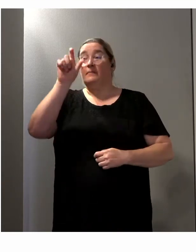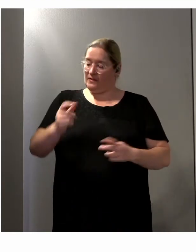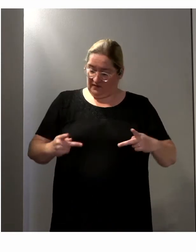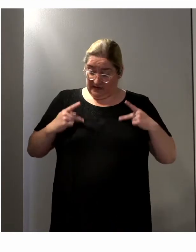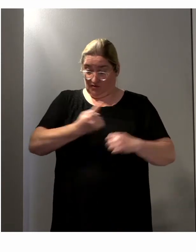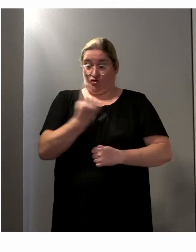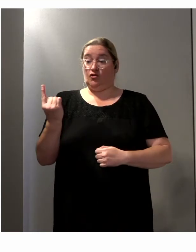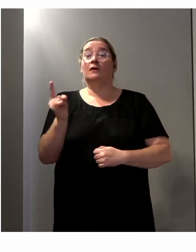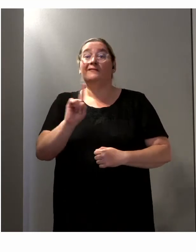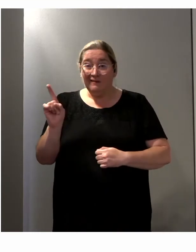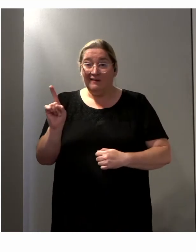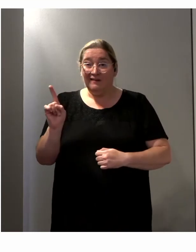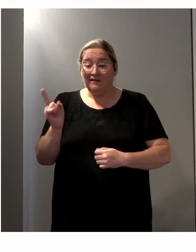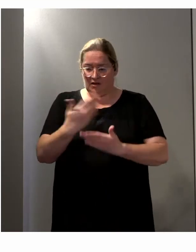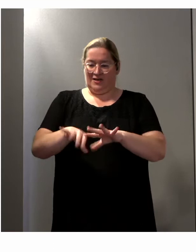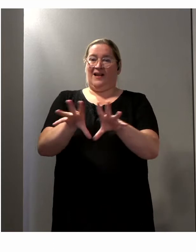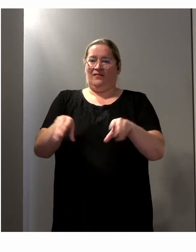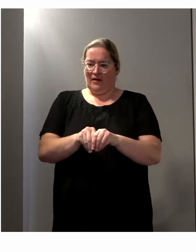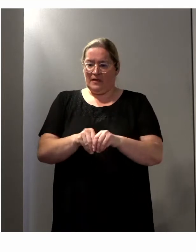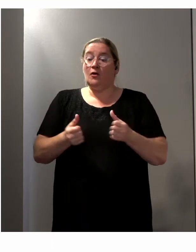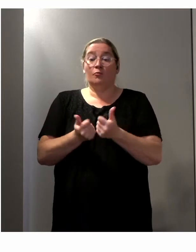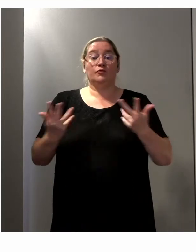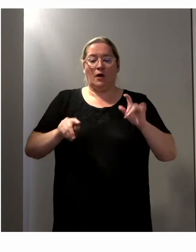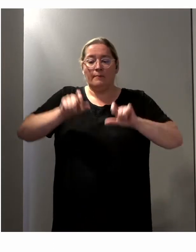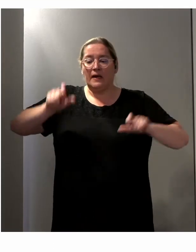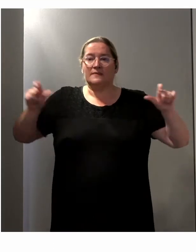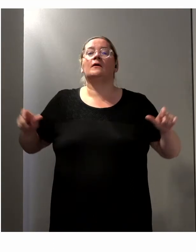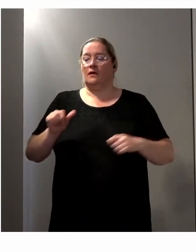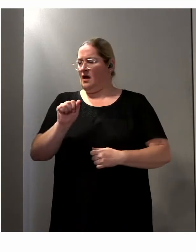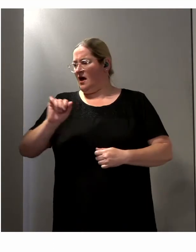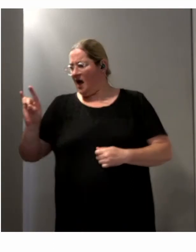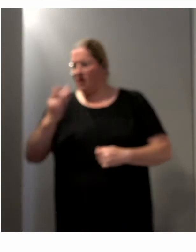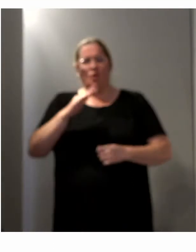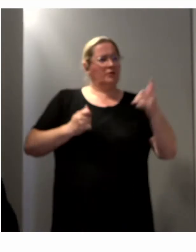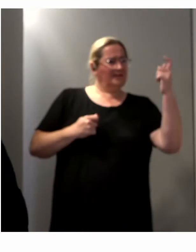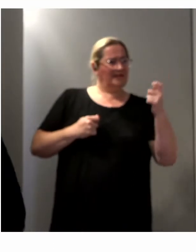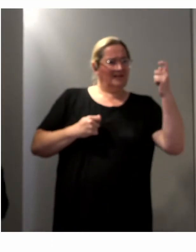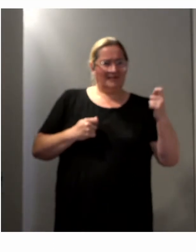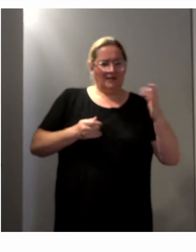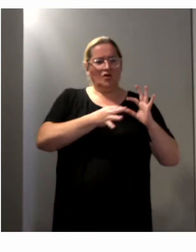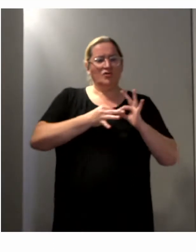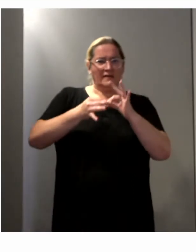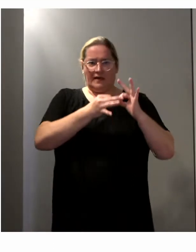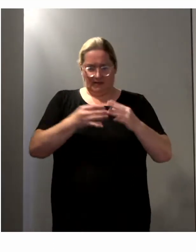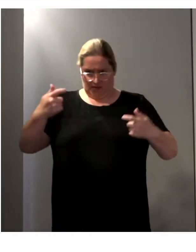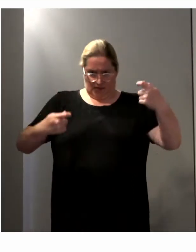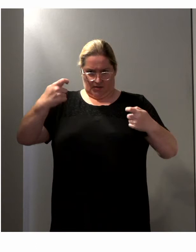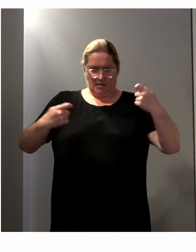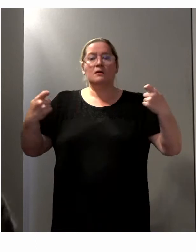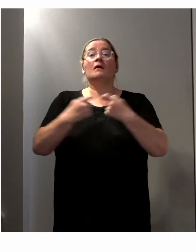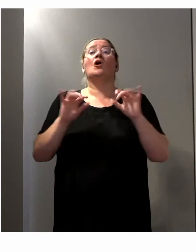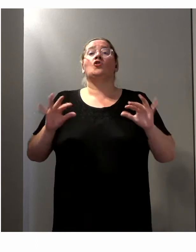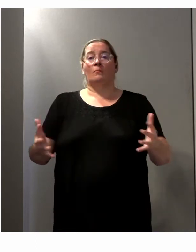mais vit au sein d'une famille, il faut voir comment l'AAH interagit avec les autres prestations de solidarité.